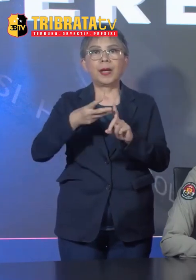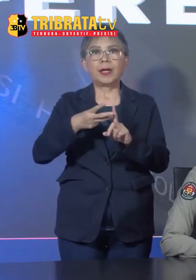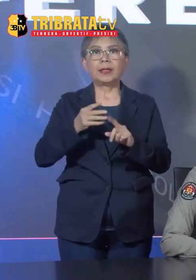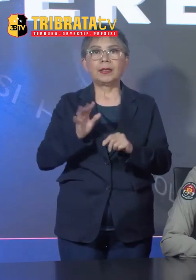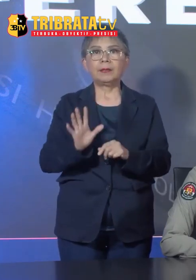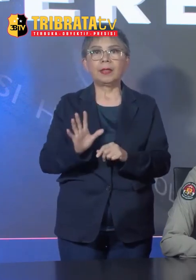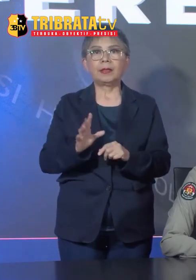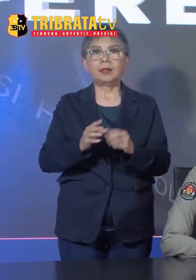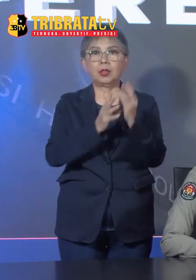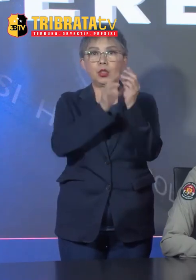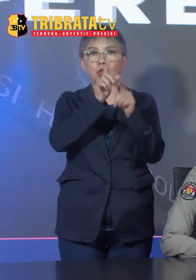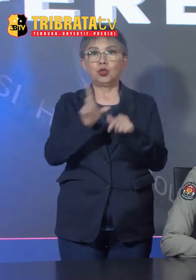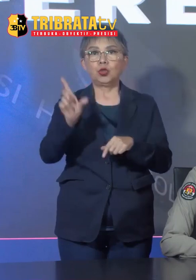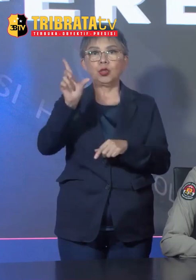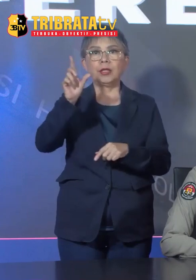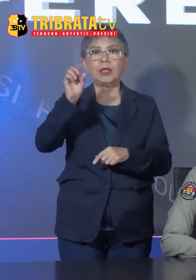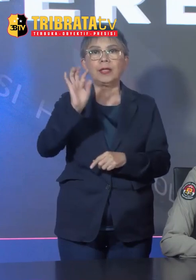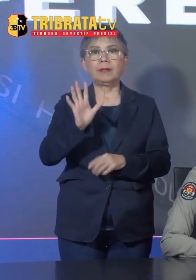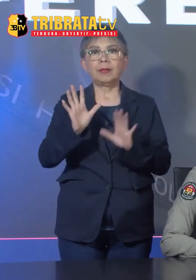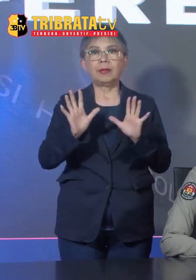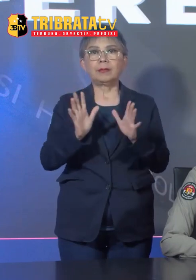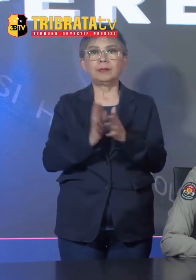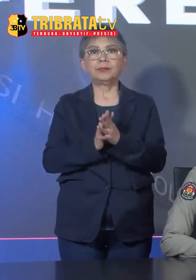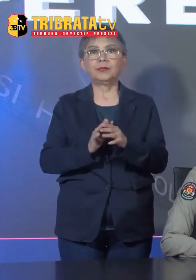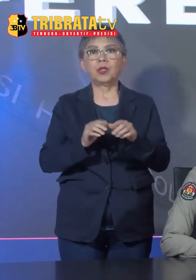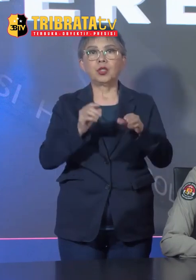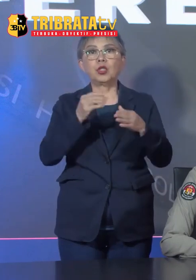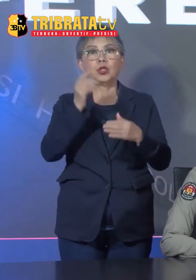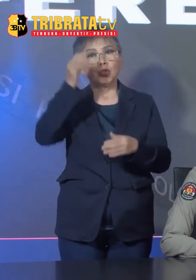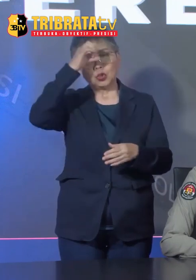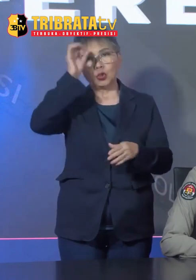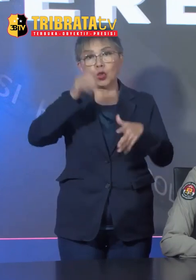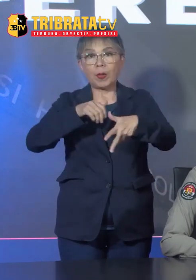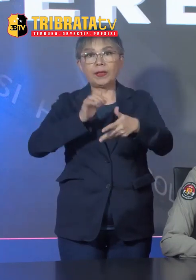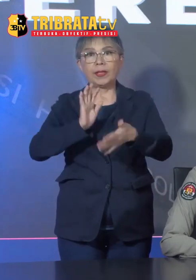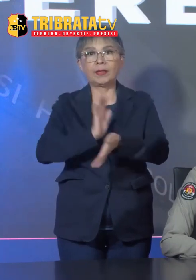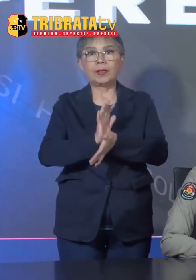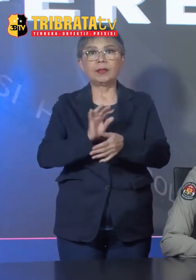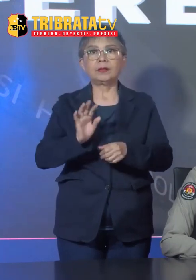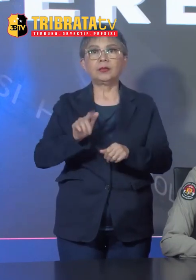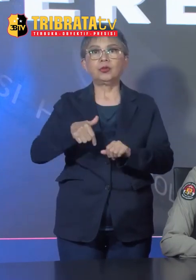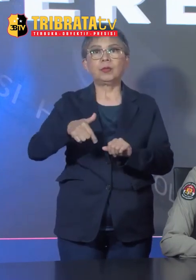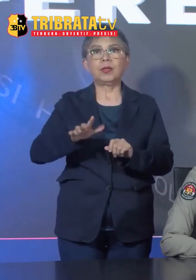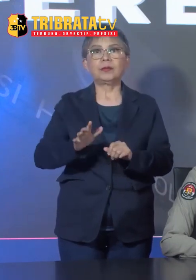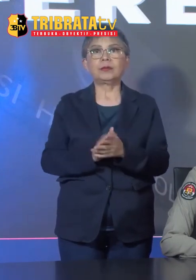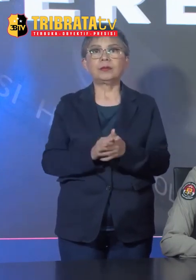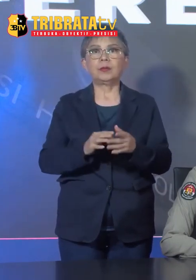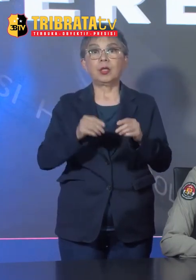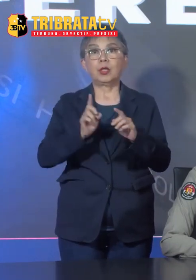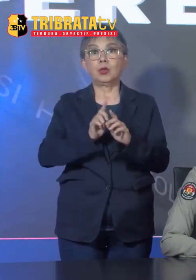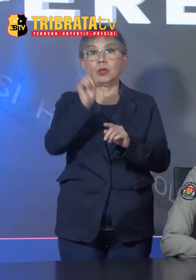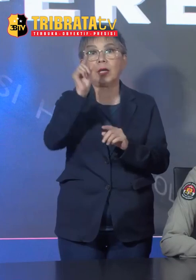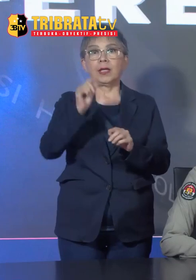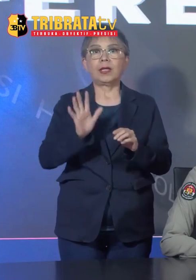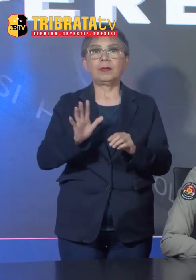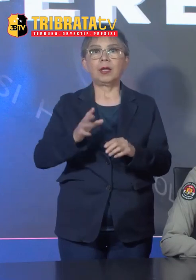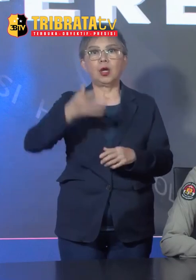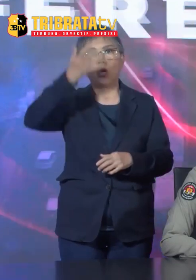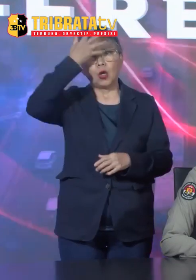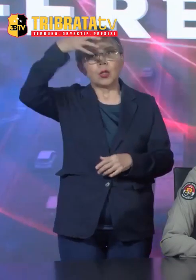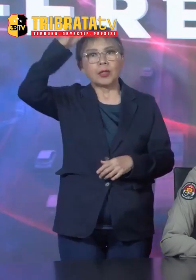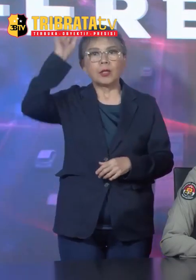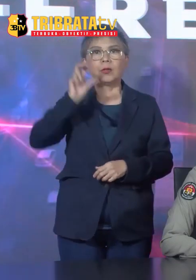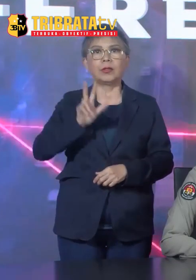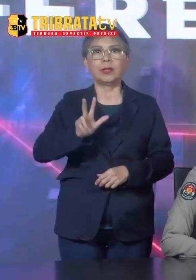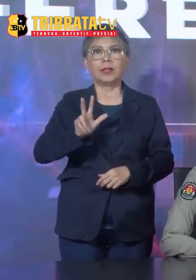5 Polda Sulut 10 Polda Sulteng 17 Polda Sultra 5 Polda Gorontalo